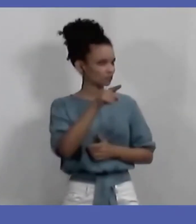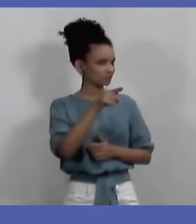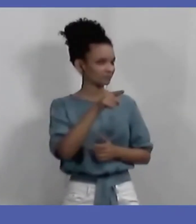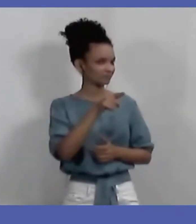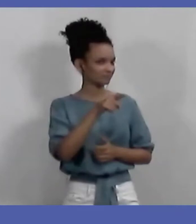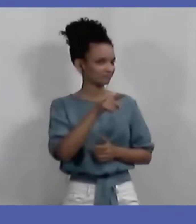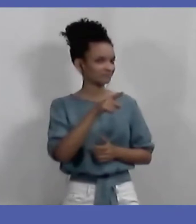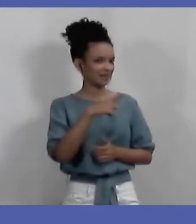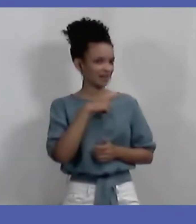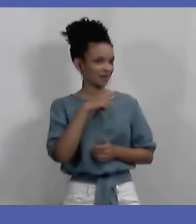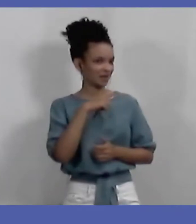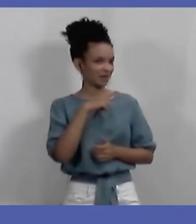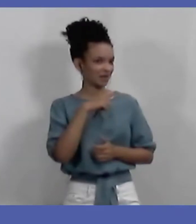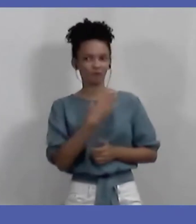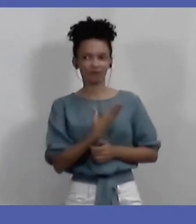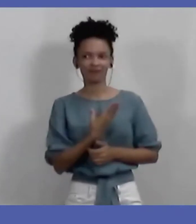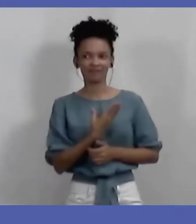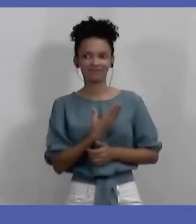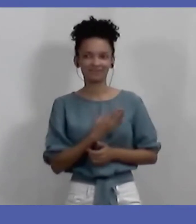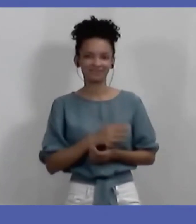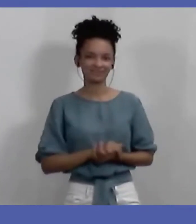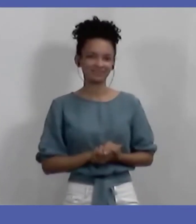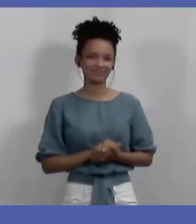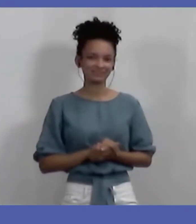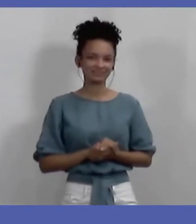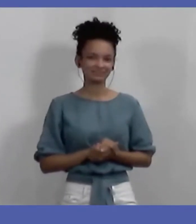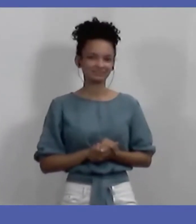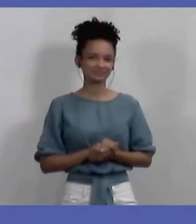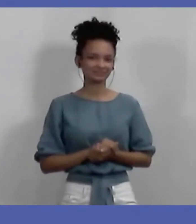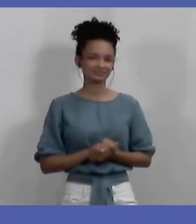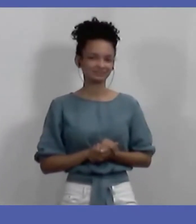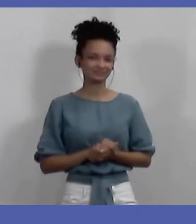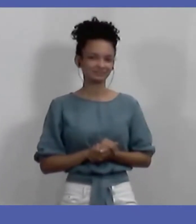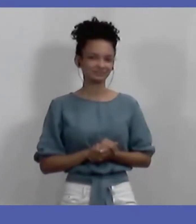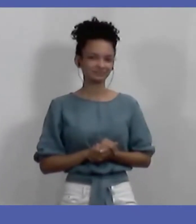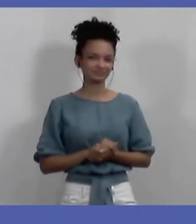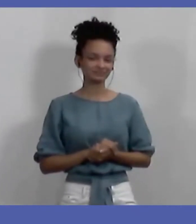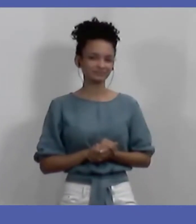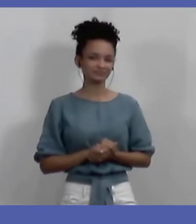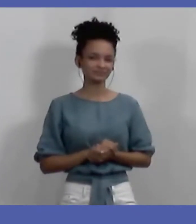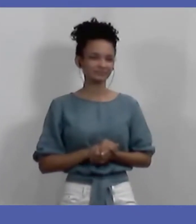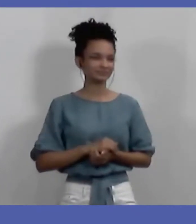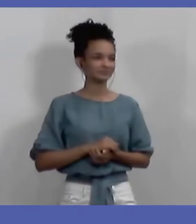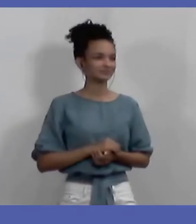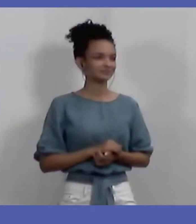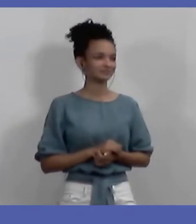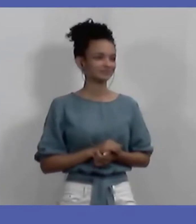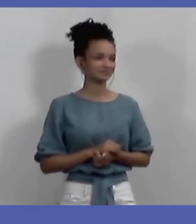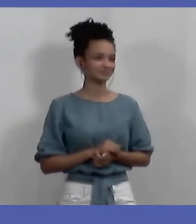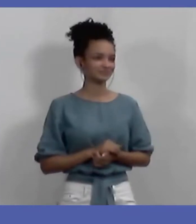Ó Senhor Jesus. E disseram: todos te buscam. O Senhor Jesus disse,